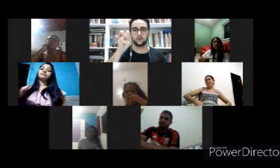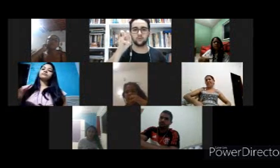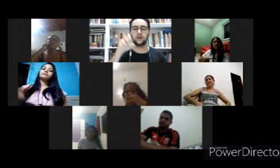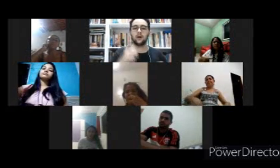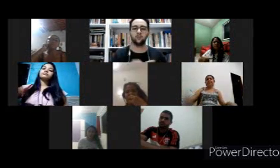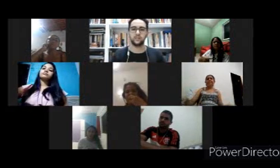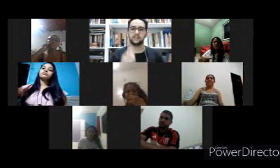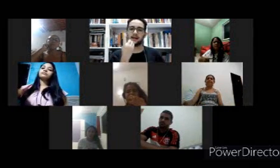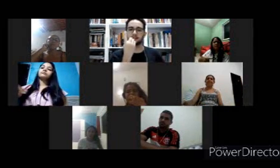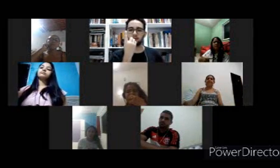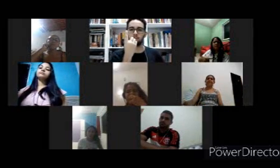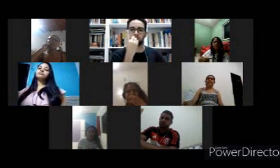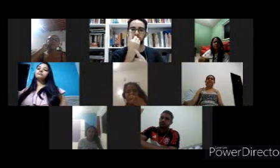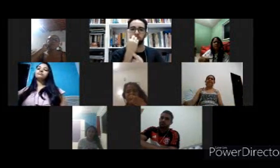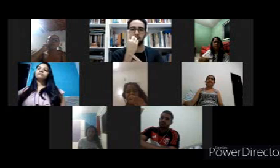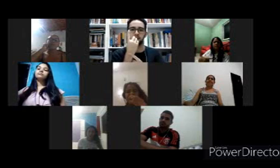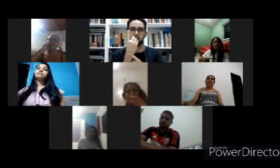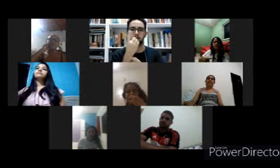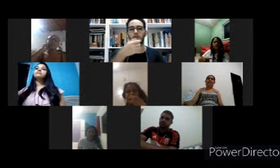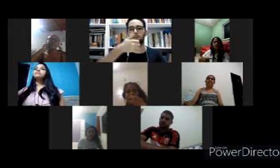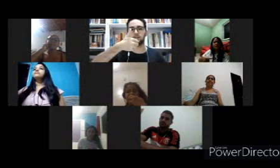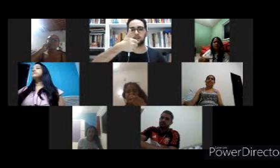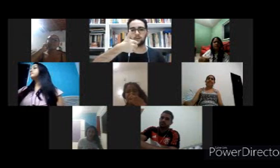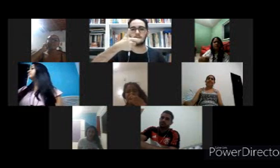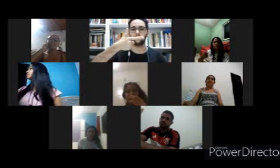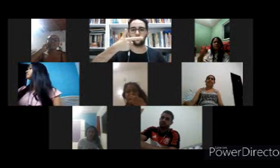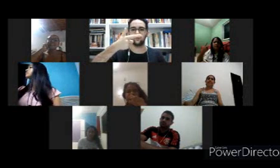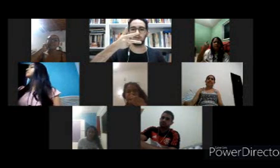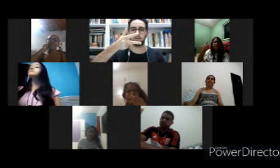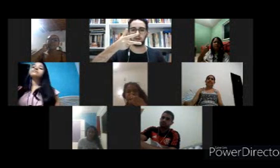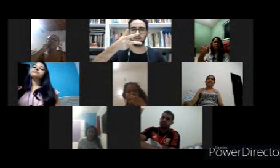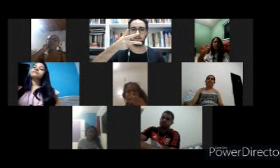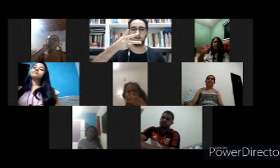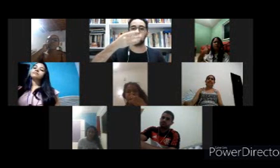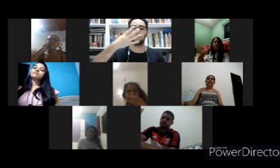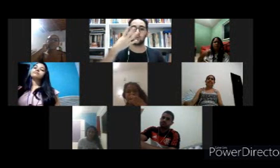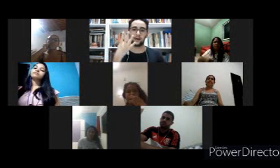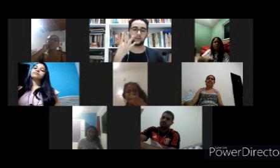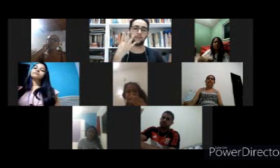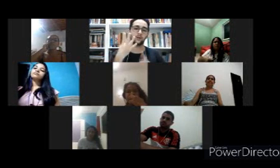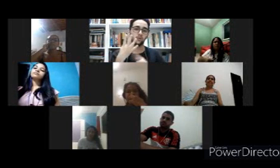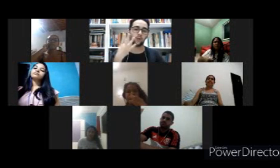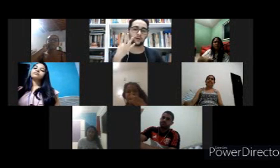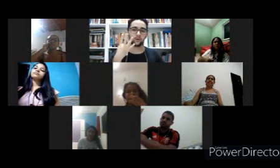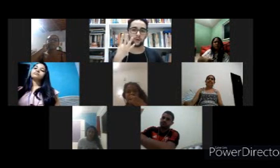5, os iniciais sendo apontados para cima, que normalmente é assim, 1, 2, 3, 4. A partir do 4 que eu